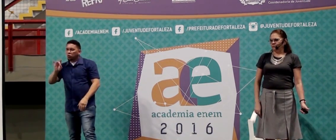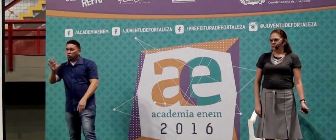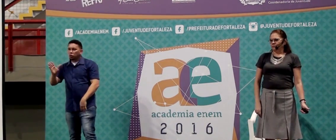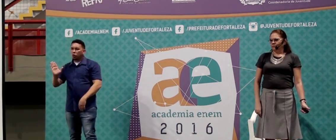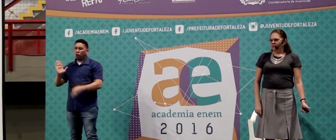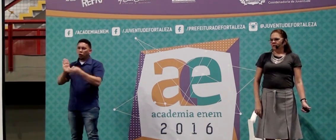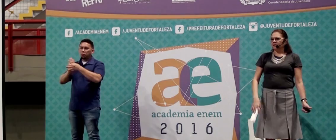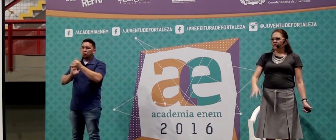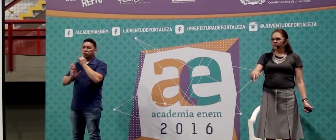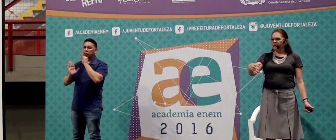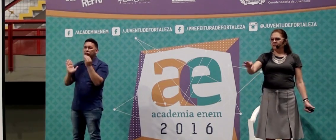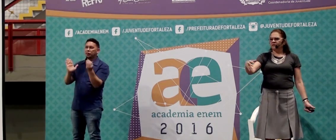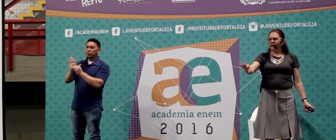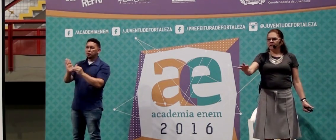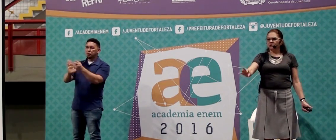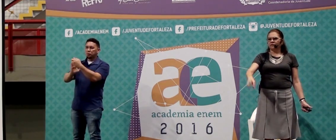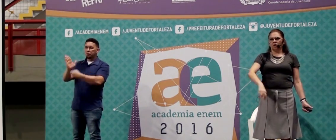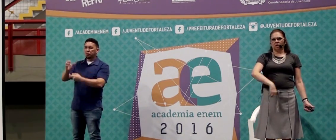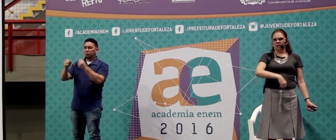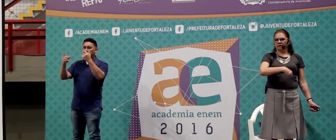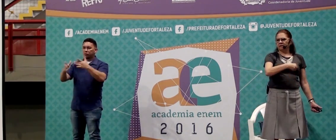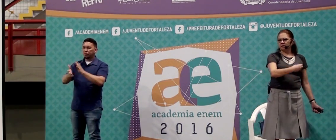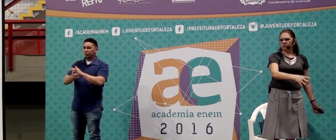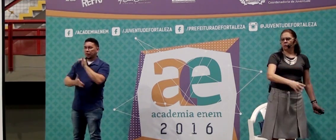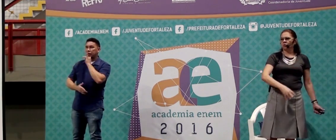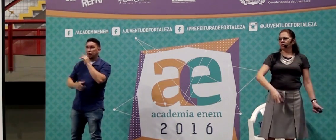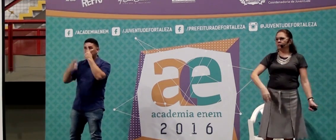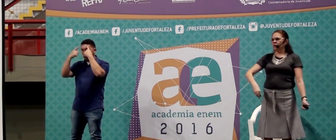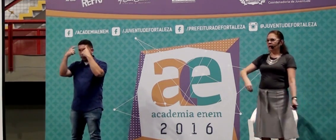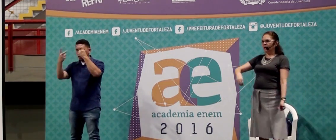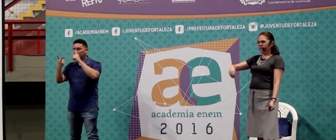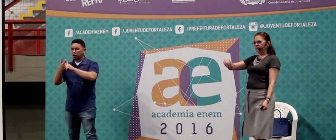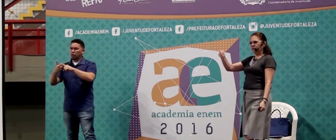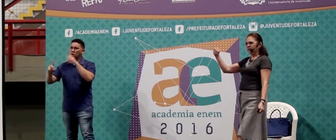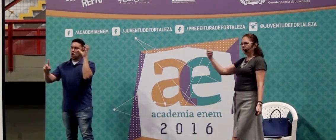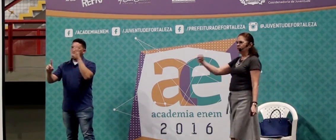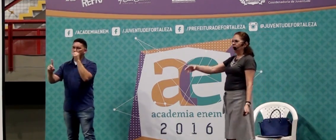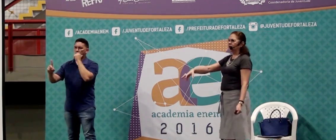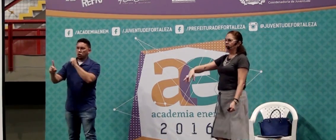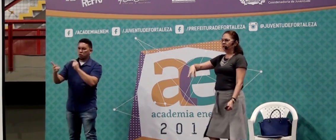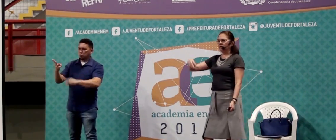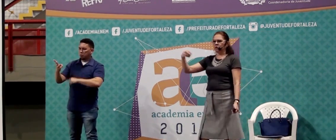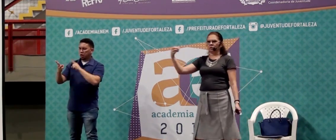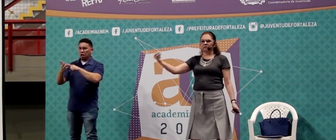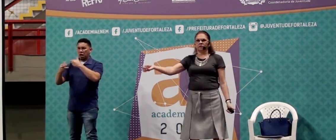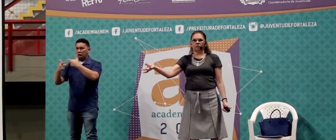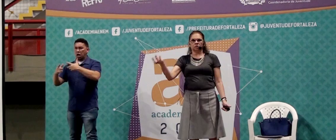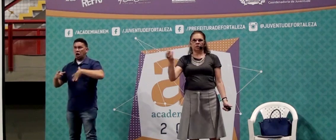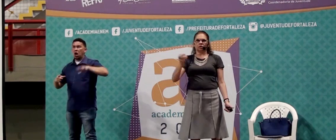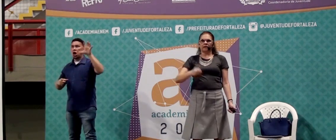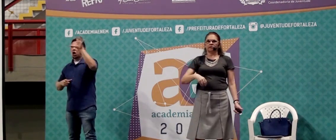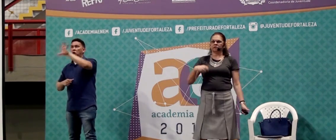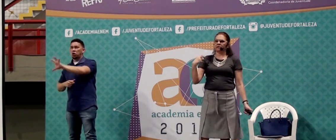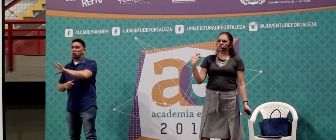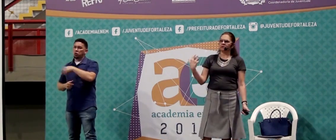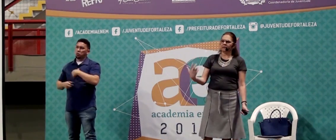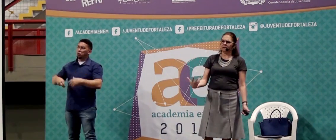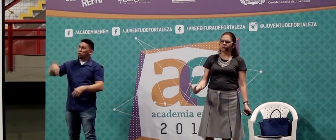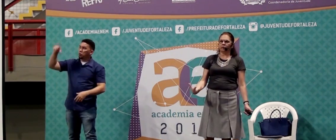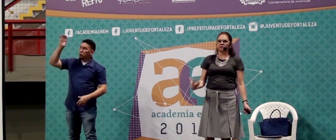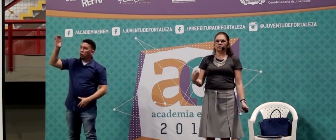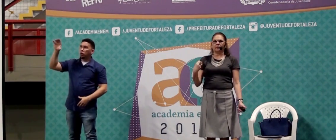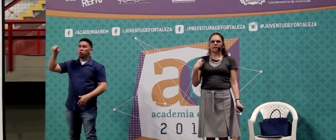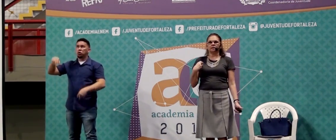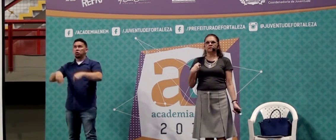exemplo. Se você fala de violência contra a mulher, se você fala que as regiões norte e nordeste, as regiões